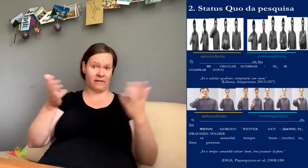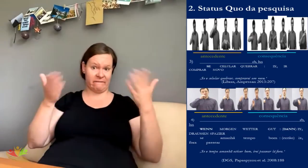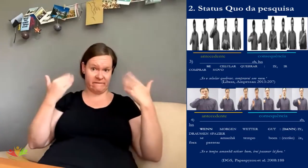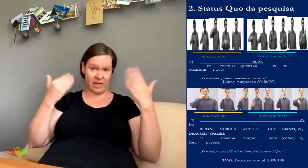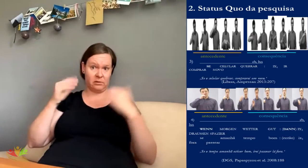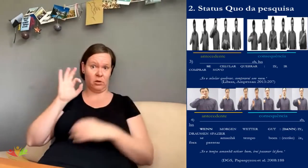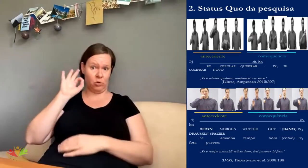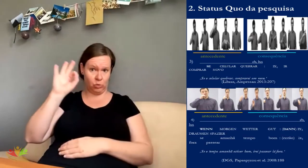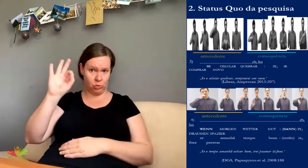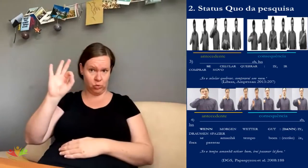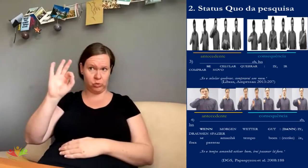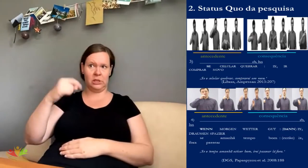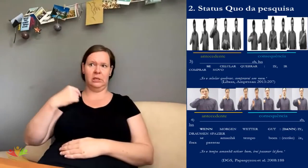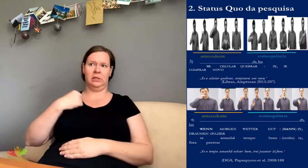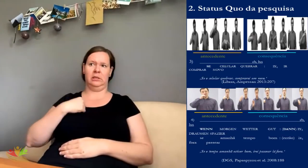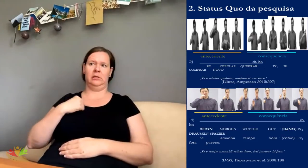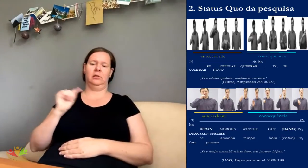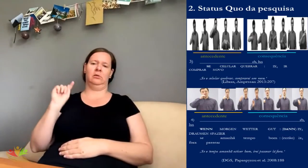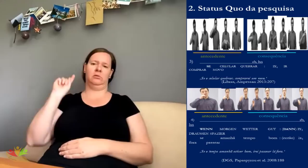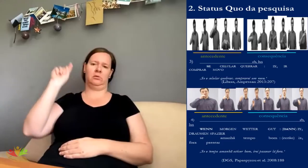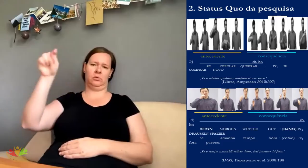Em língua de sinais alemã,